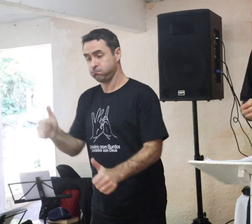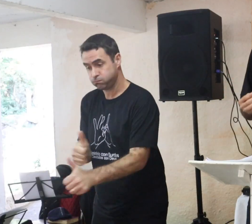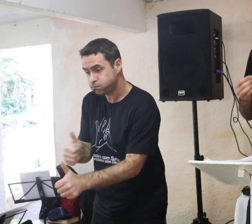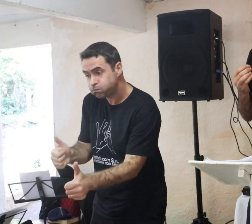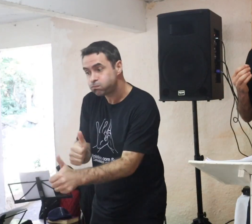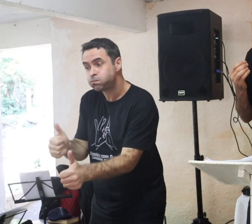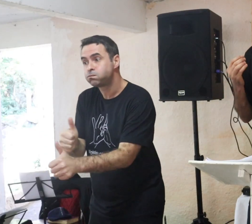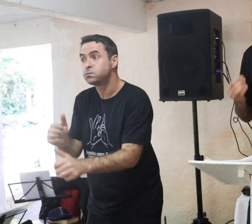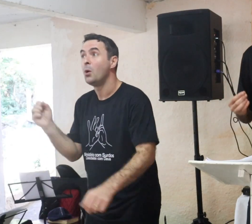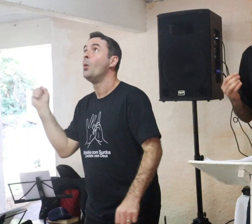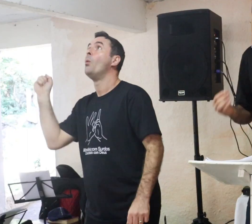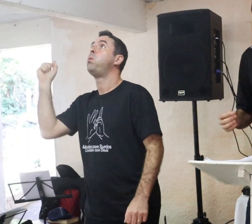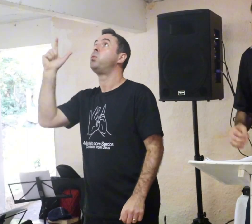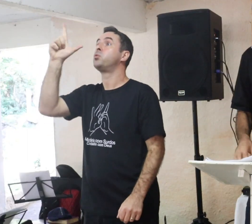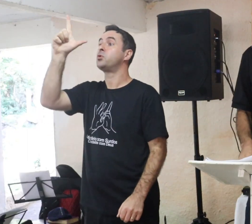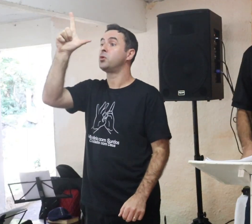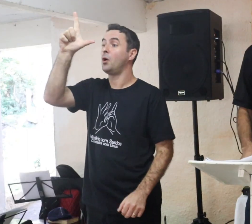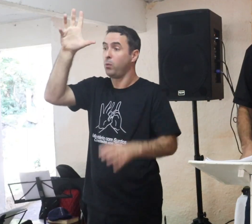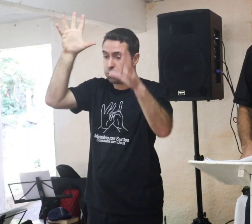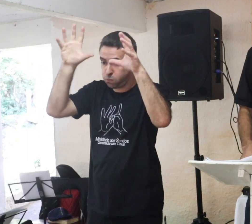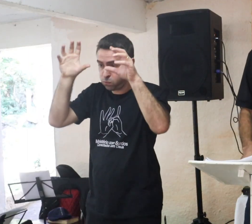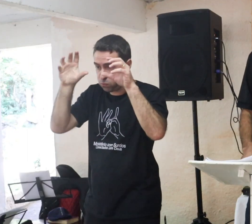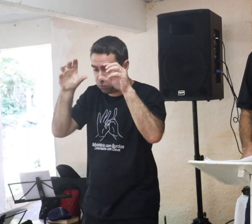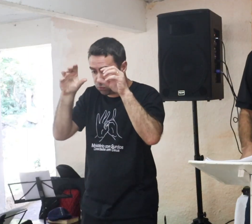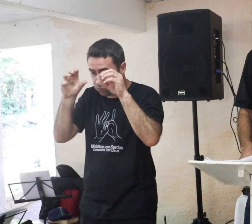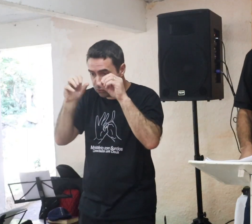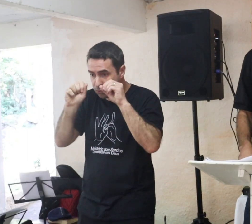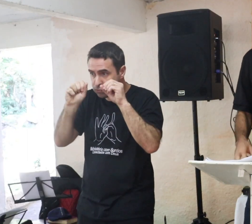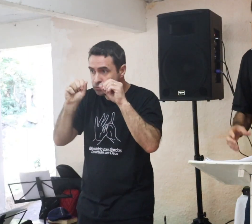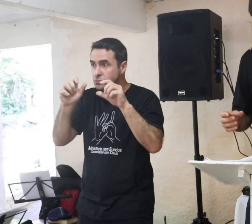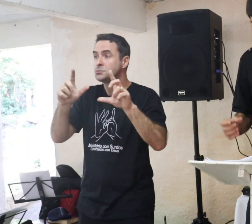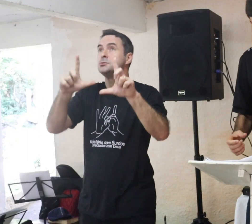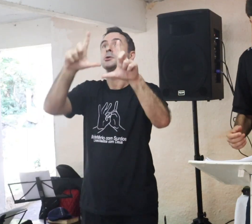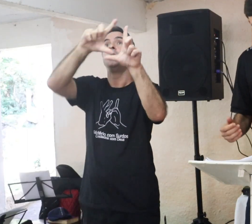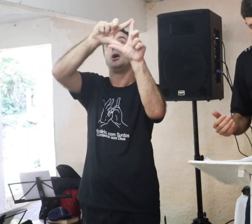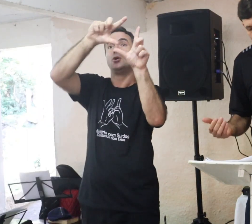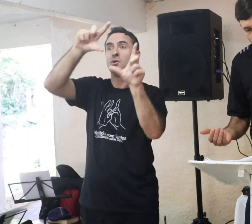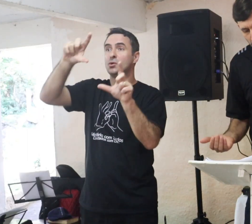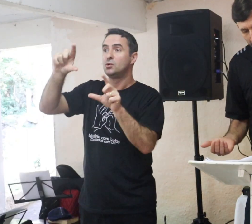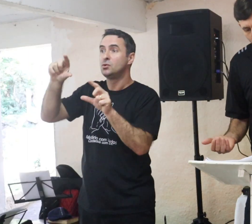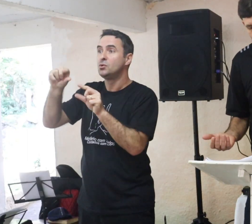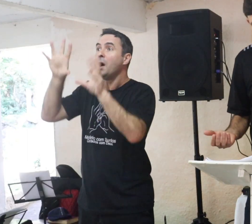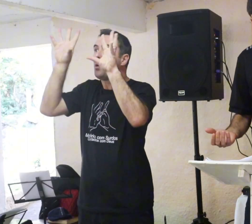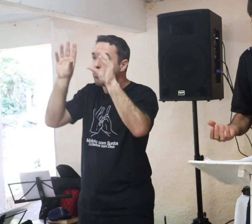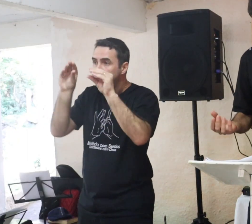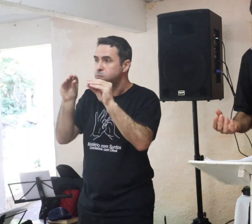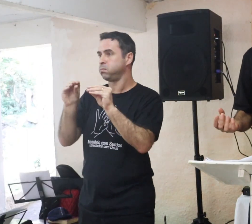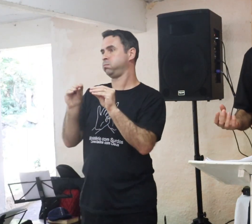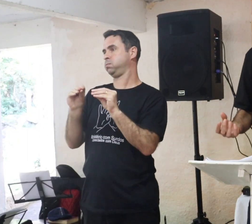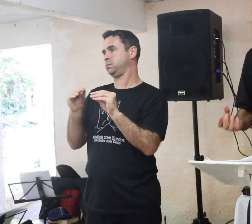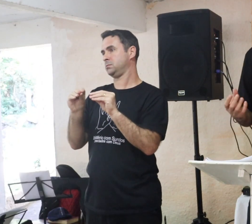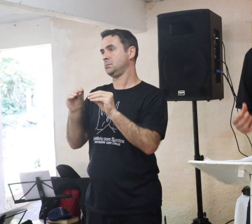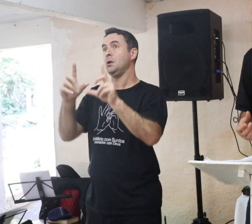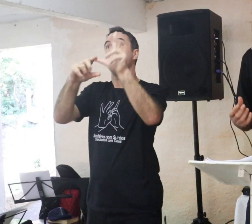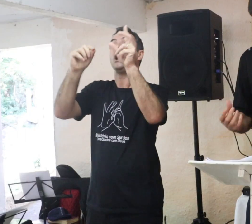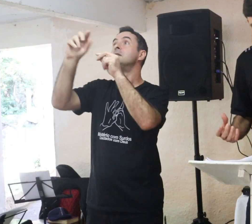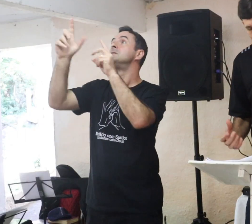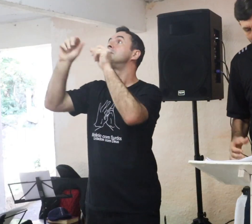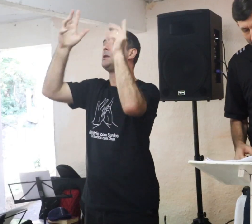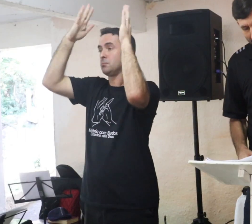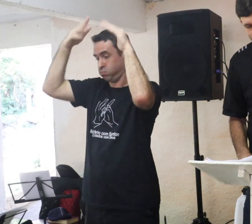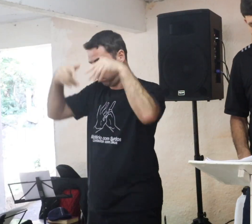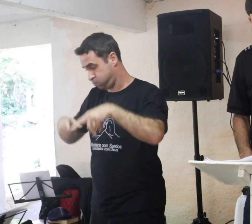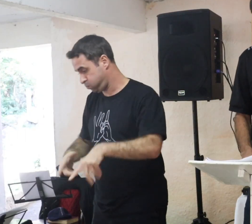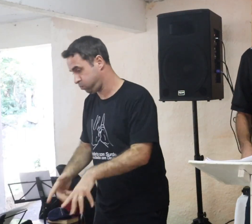a lua não dará sua luz. As estrelas cairão do céu e os poderes celestes